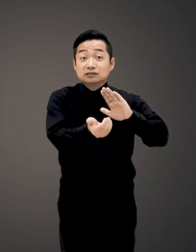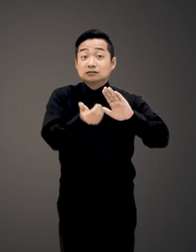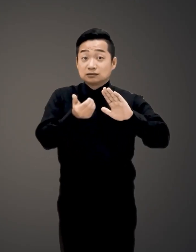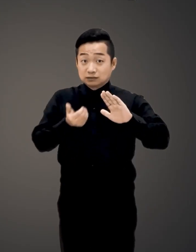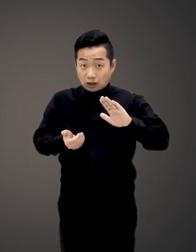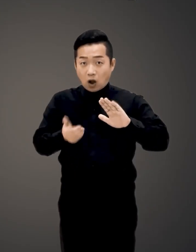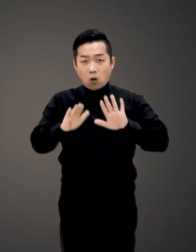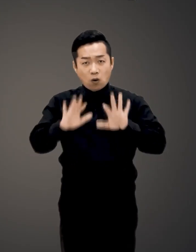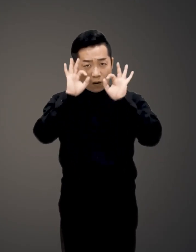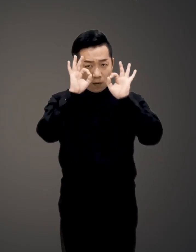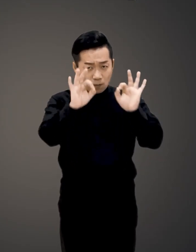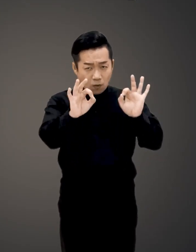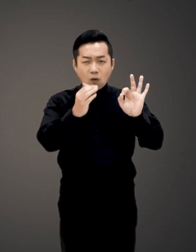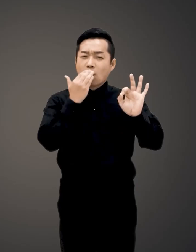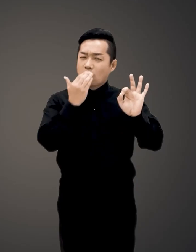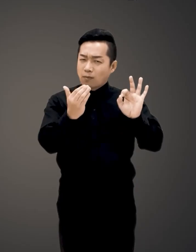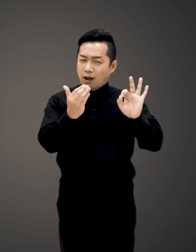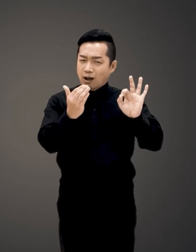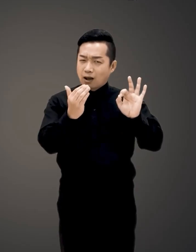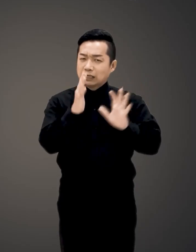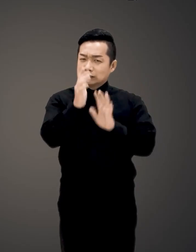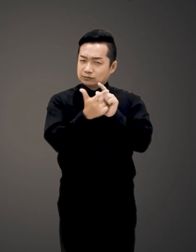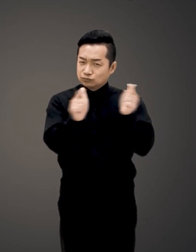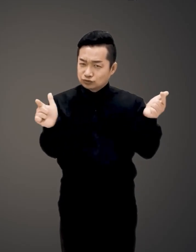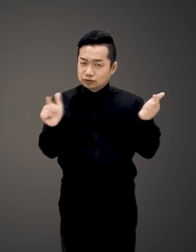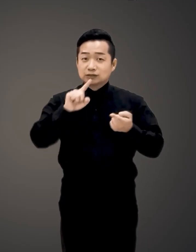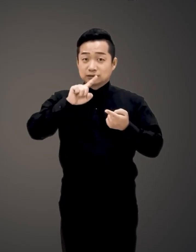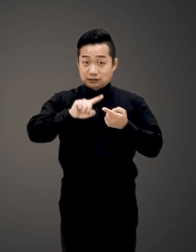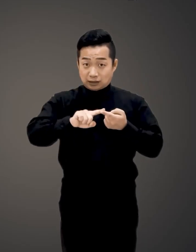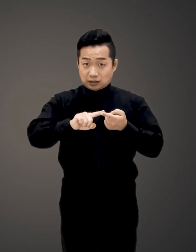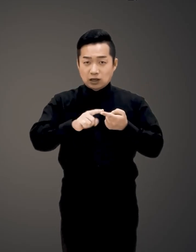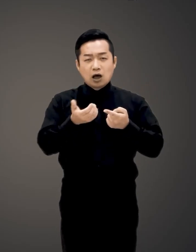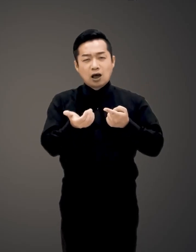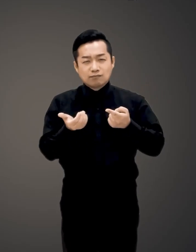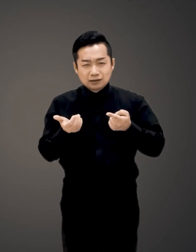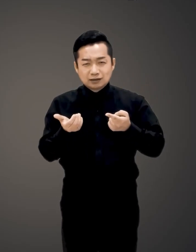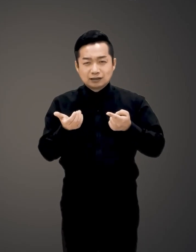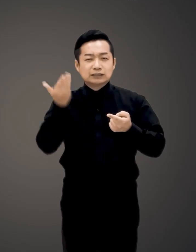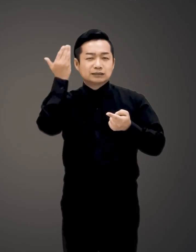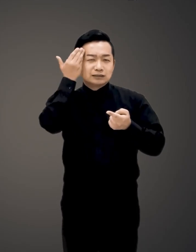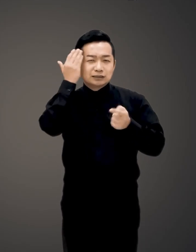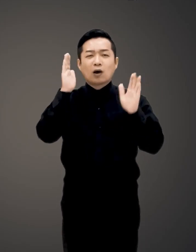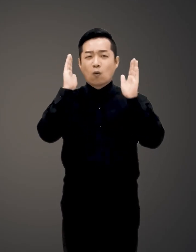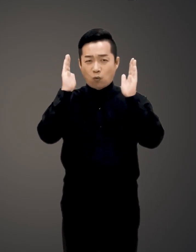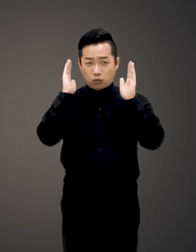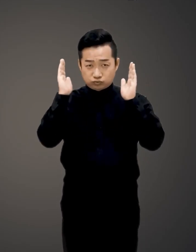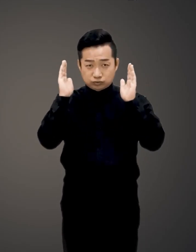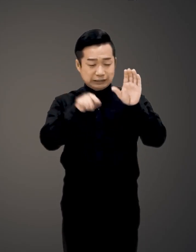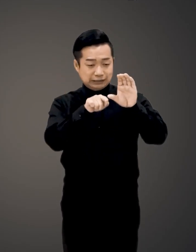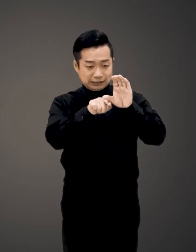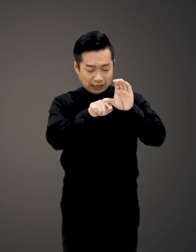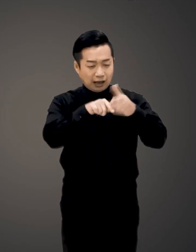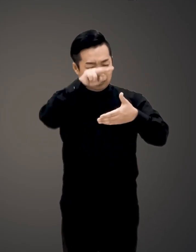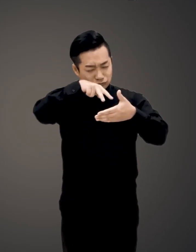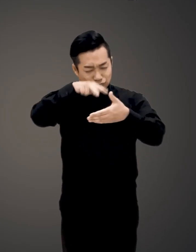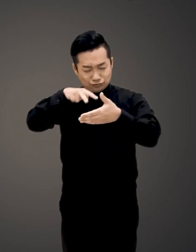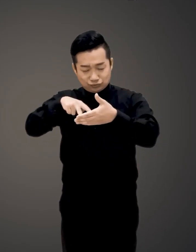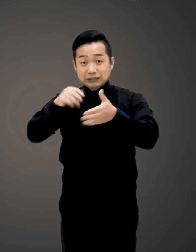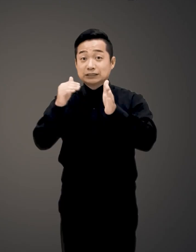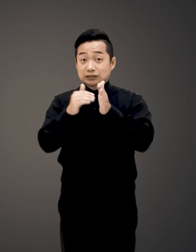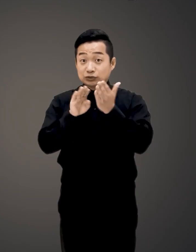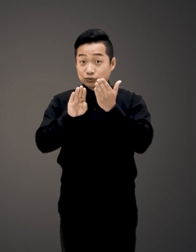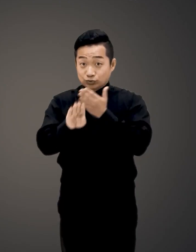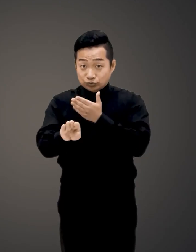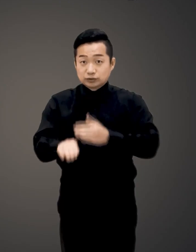전에 오늘 숲에서 볼 수 있을 것 같은 식물들에 대해서 미리 예습이랄까요? 도감 같은 것들을